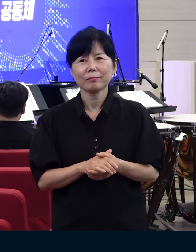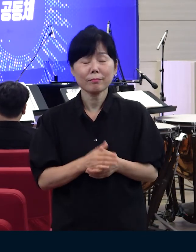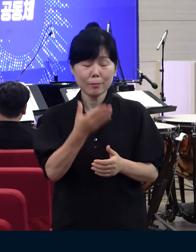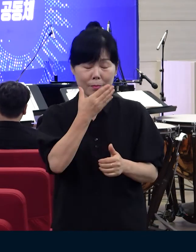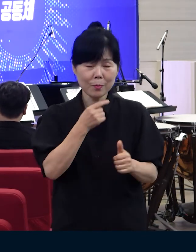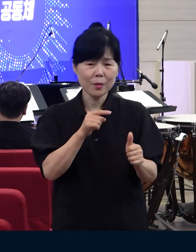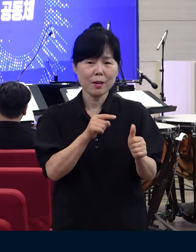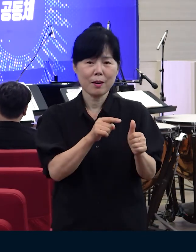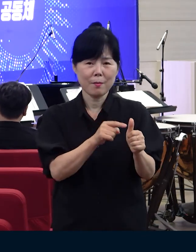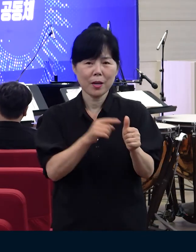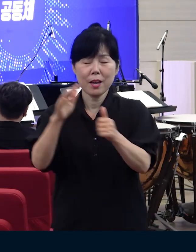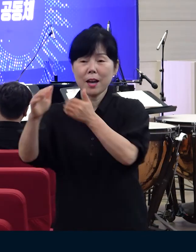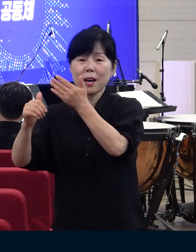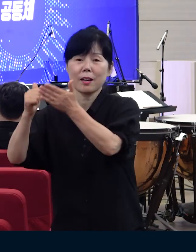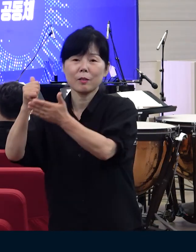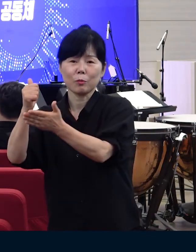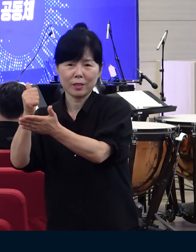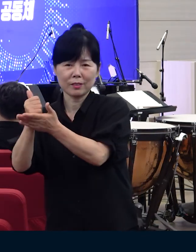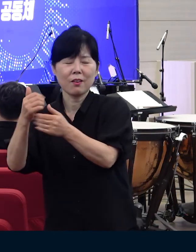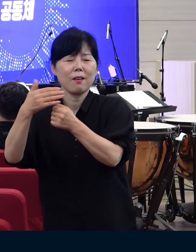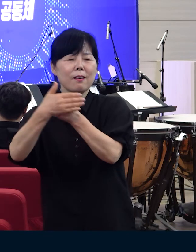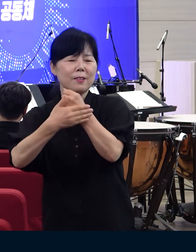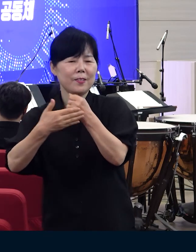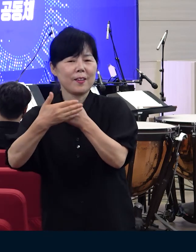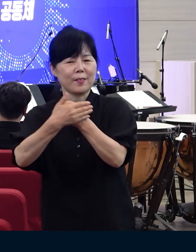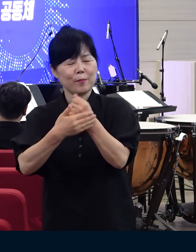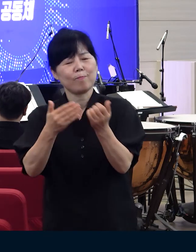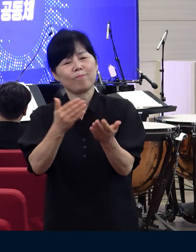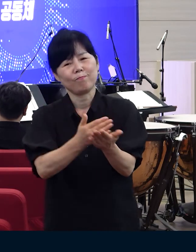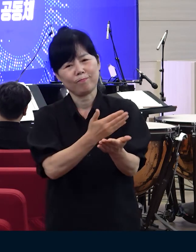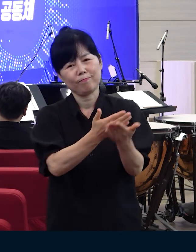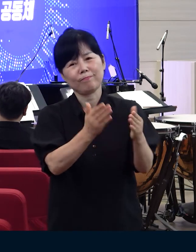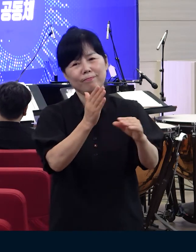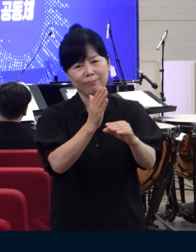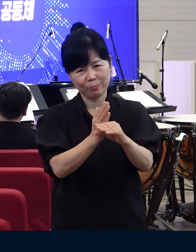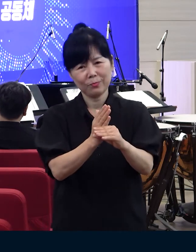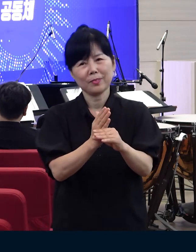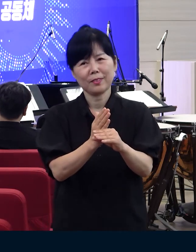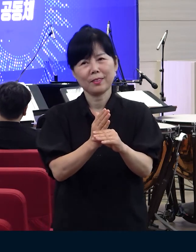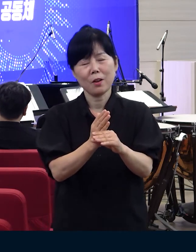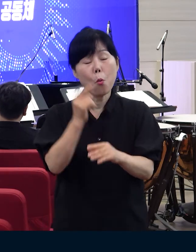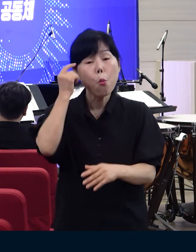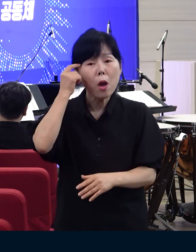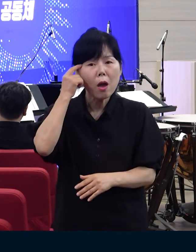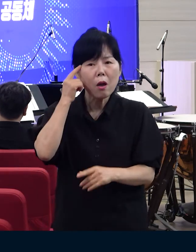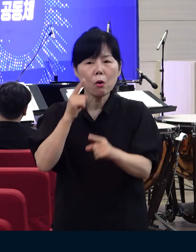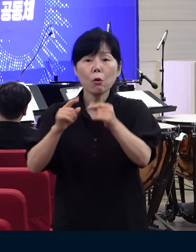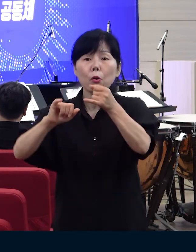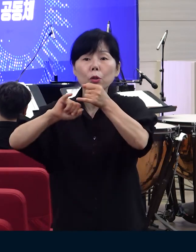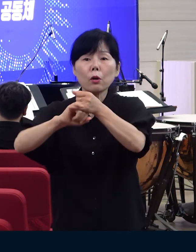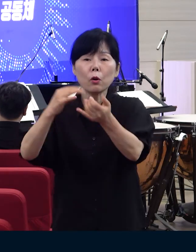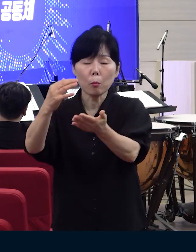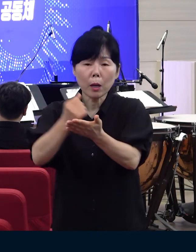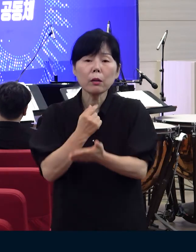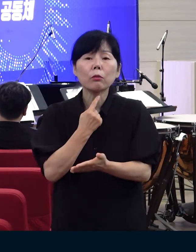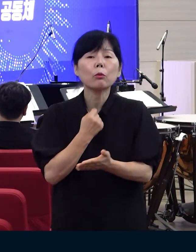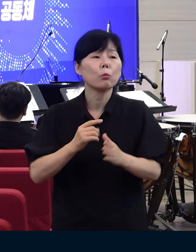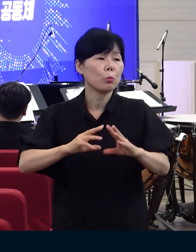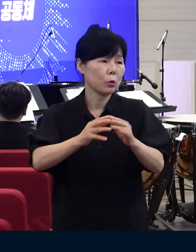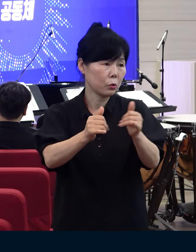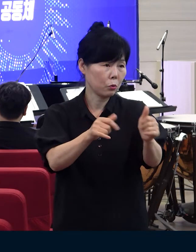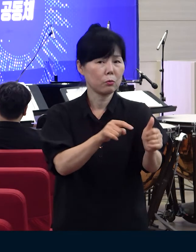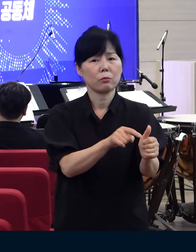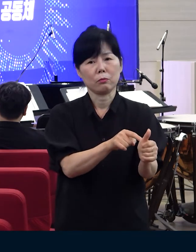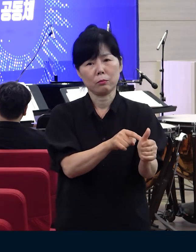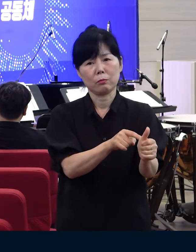아브라함에게 그런 은혜를 베풀고 계시는 겁니다. 그 언약을 했으니까. 그리고 여러분 아셔야 될 것이 있죠. 바로